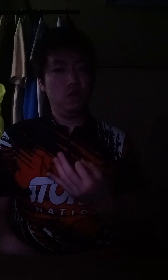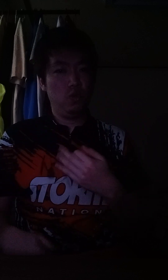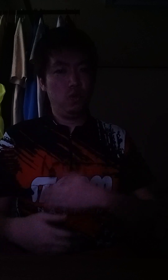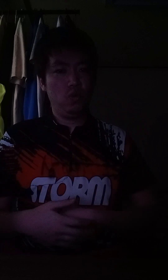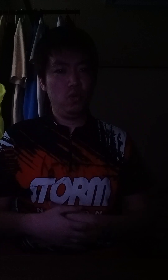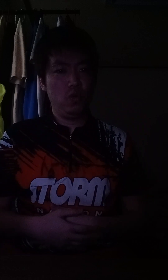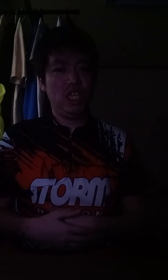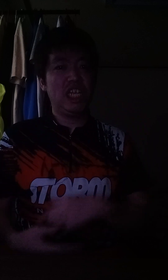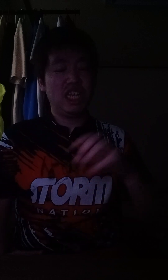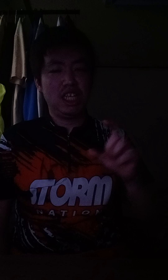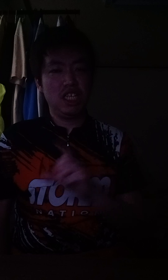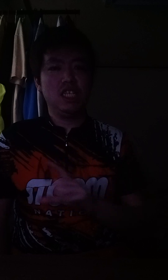있도록